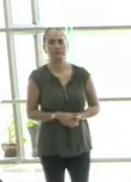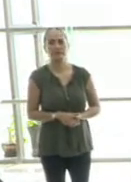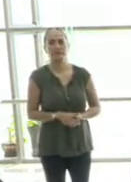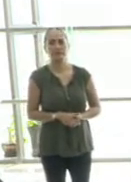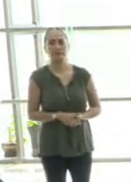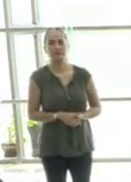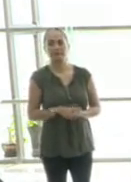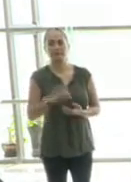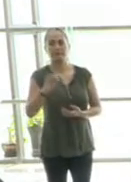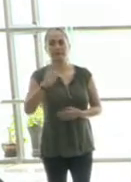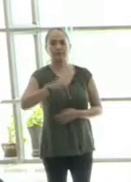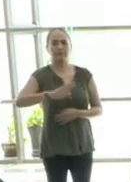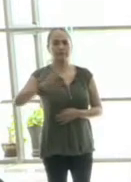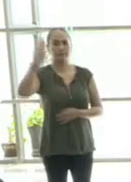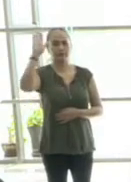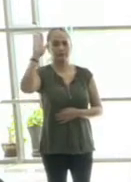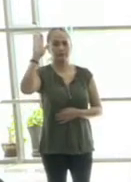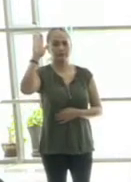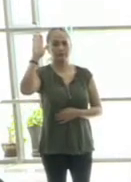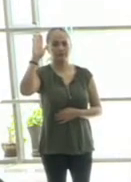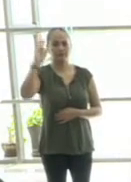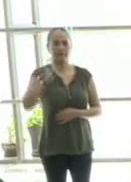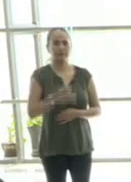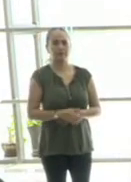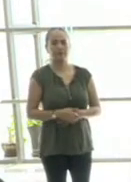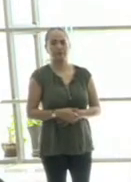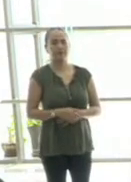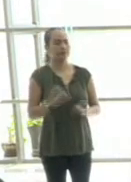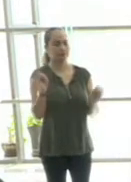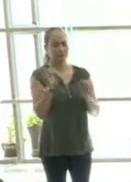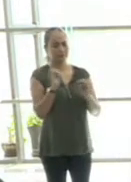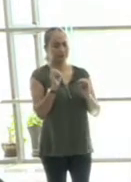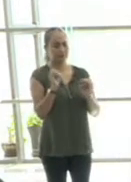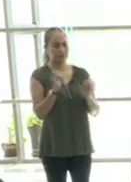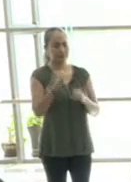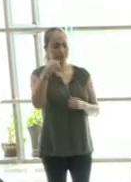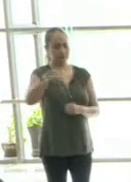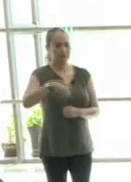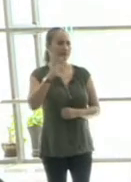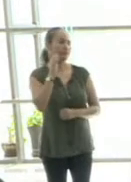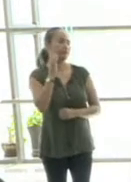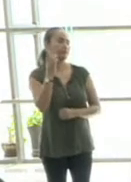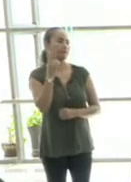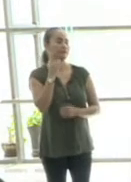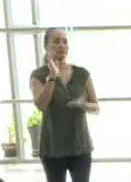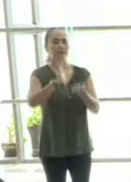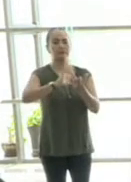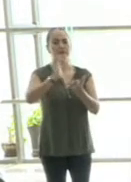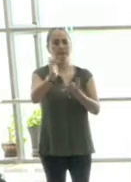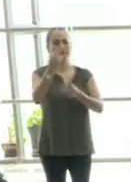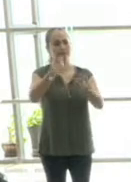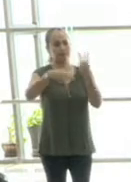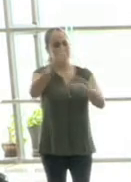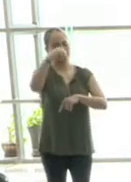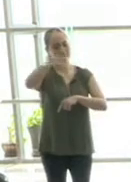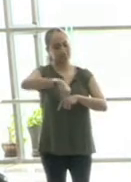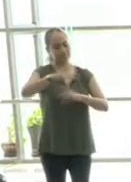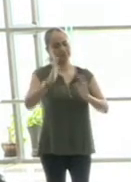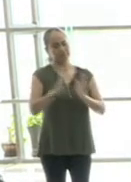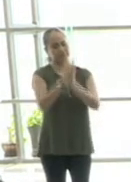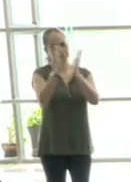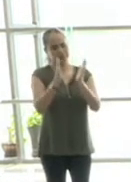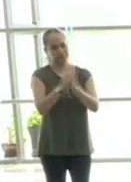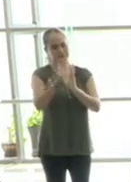alguien más desea si no es así la cámara de diputados les agradece su presencia y participación